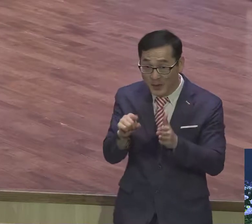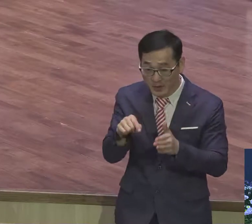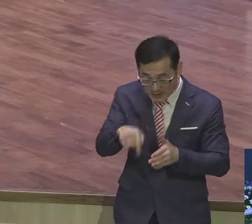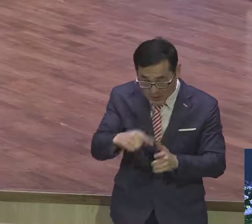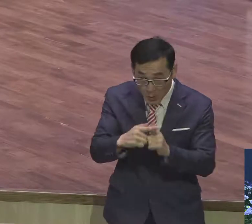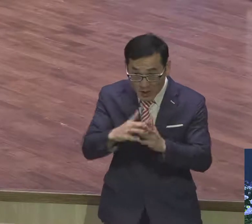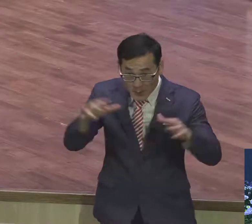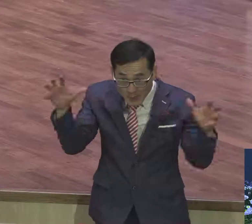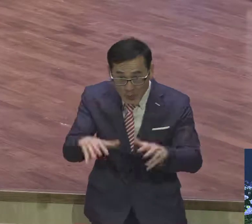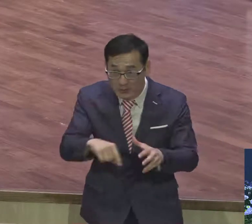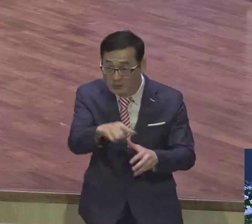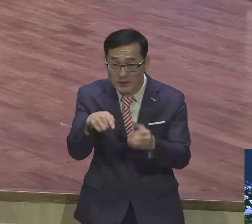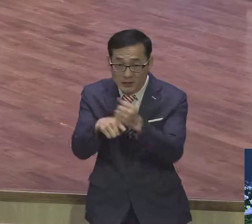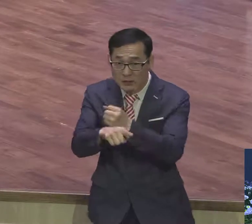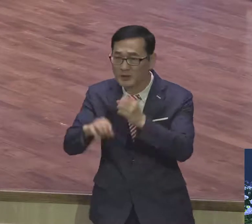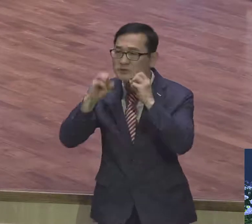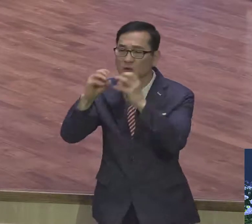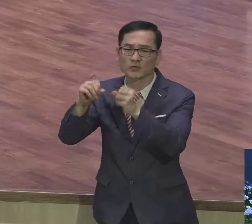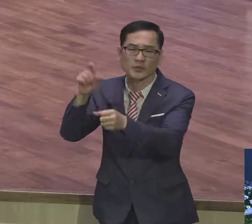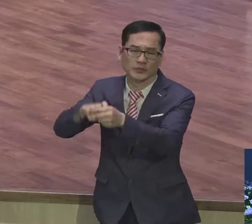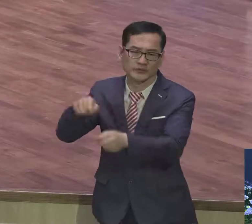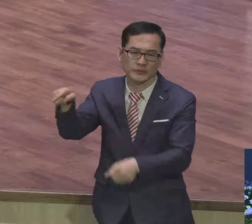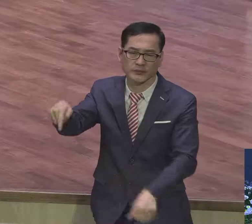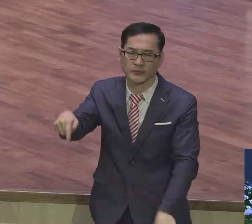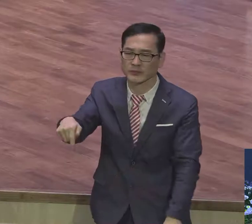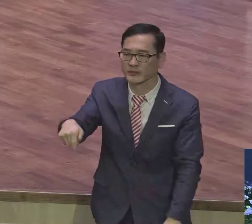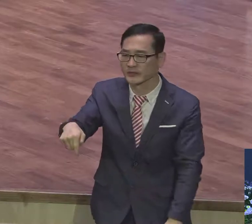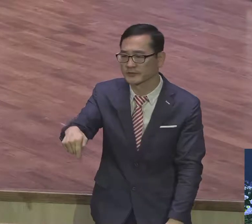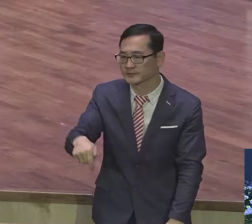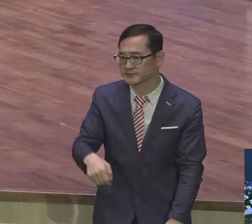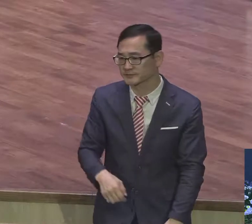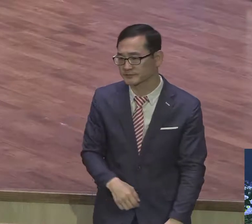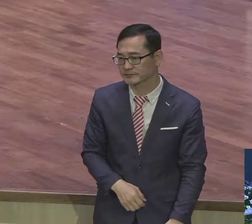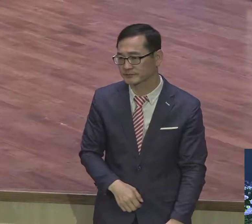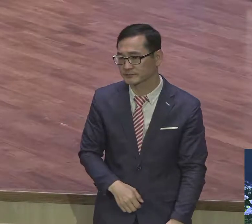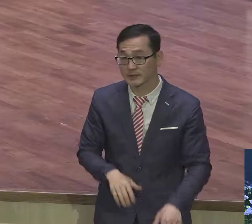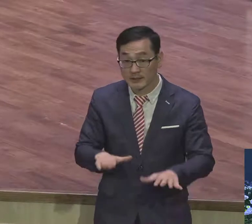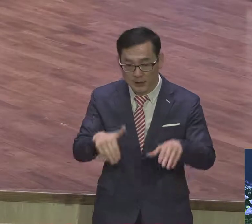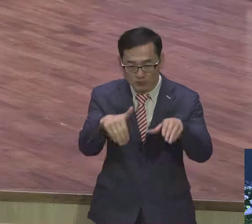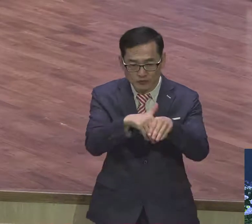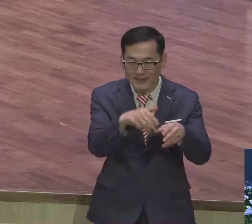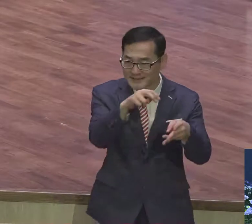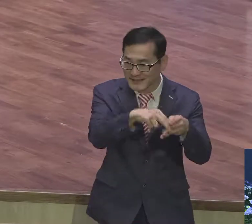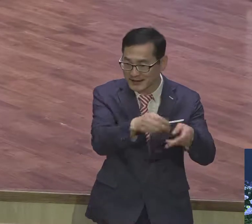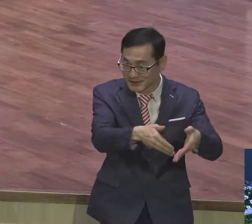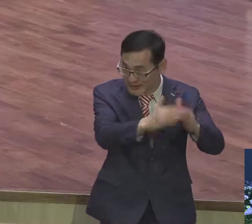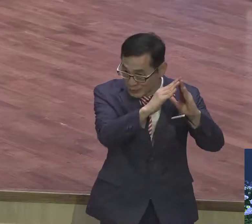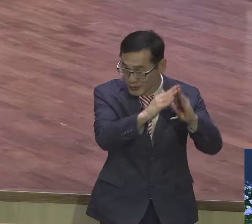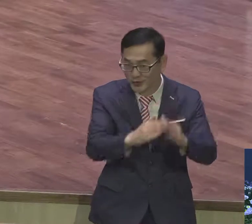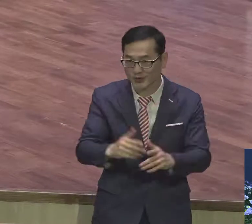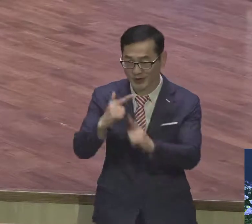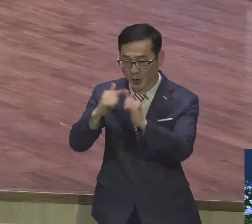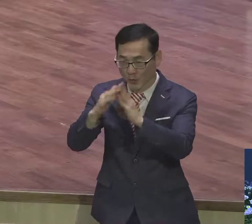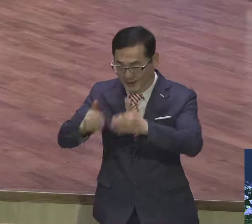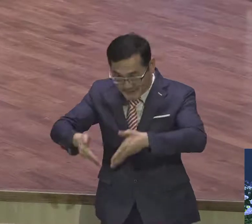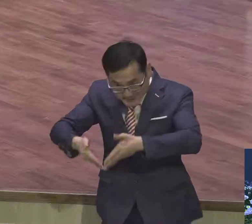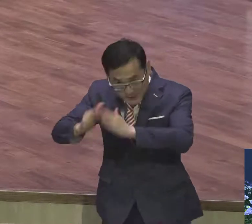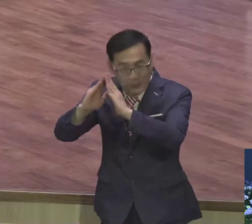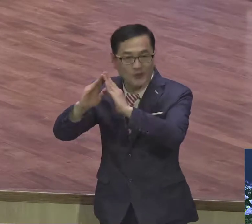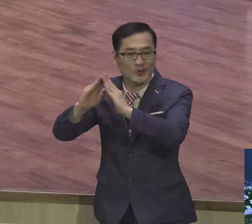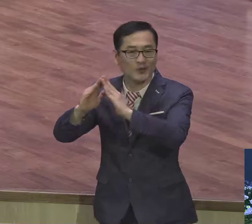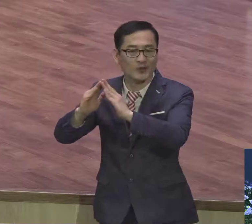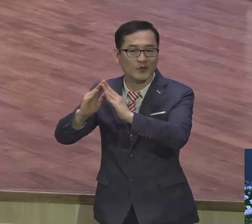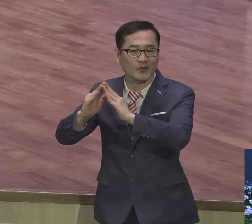여기에 맞춰나 우리가 문화센터를 세우고 본당을 세우고 본당